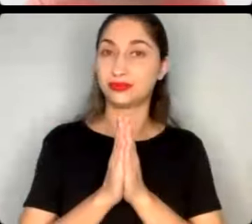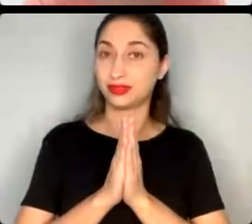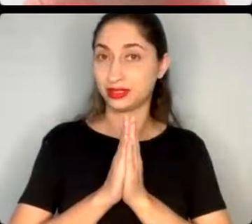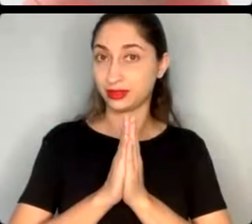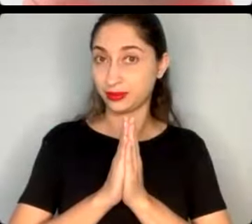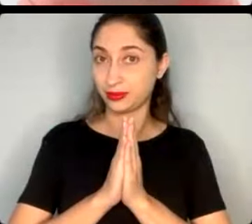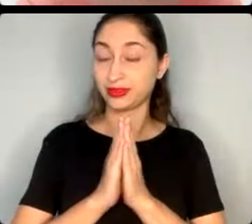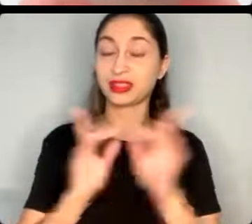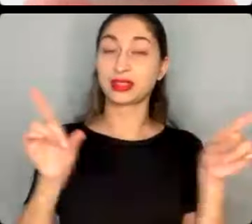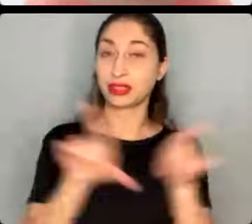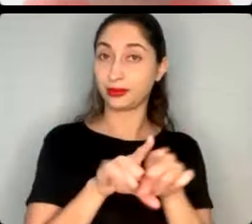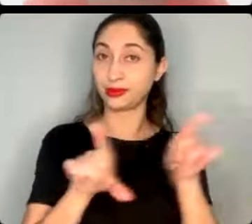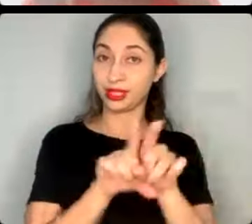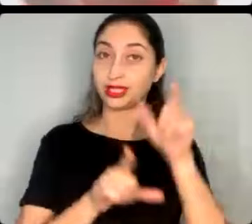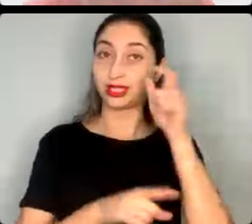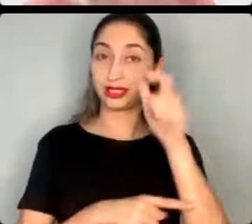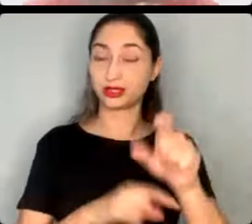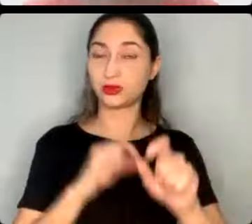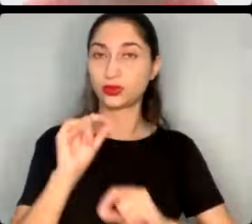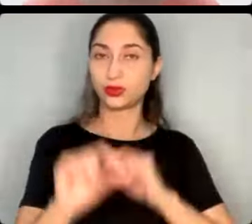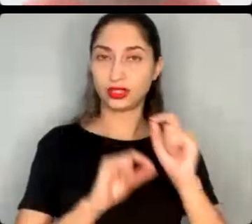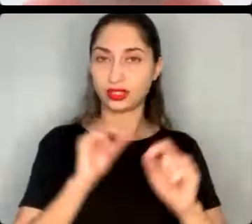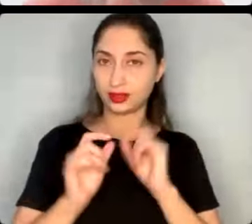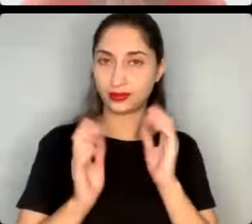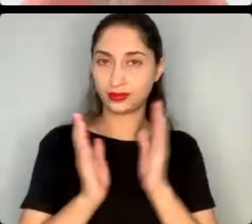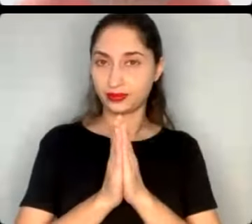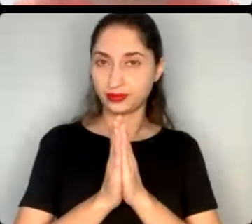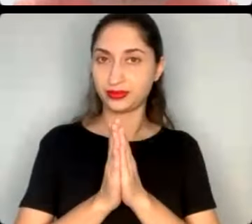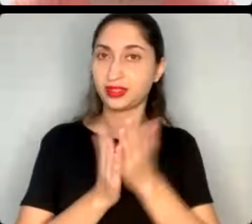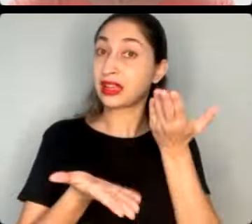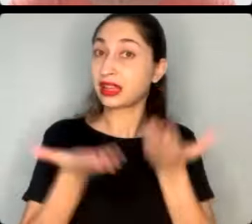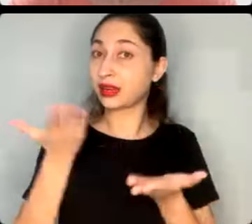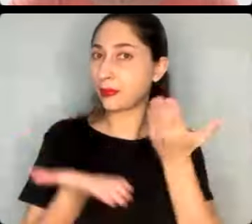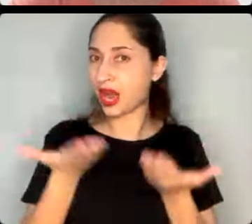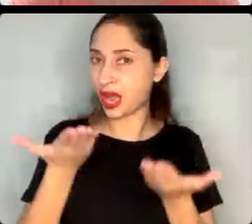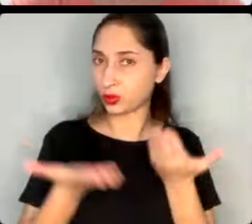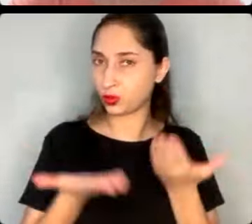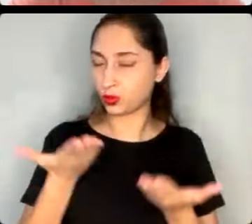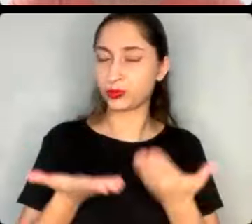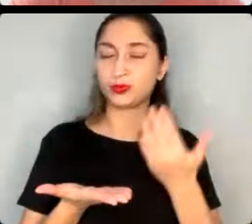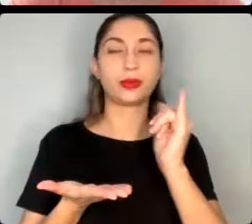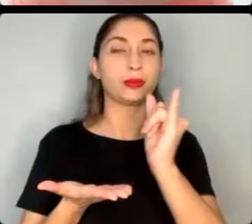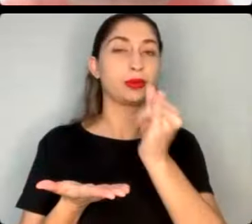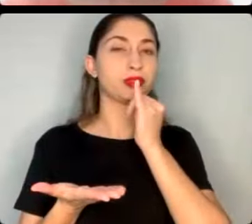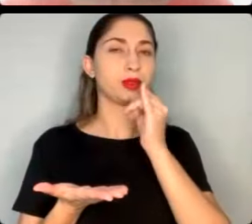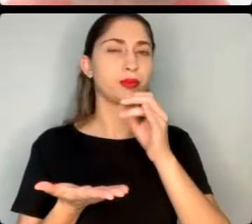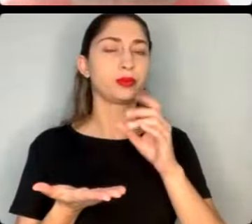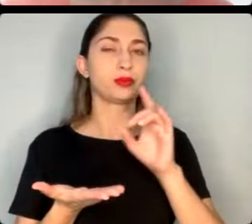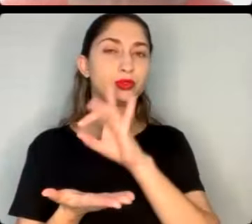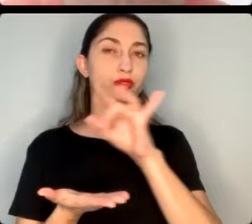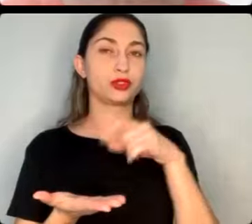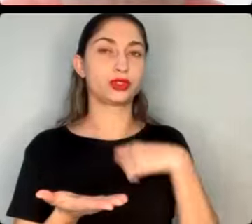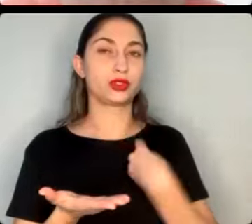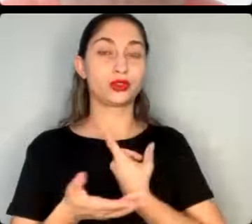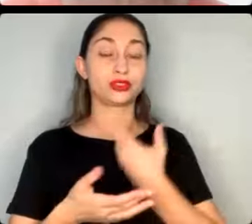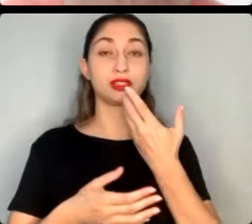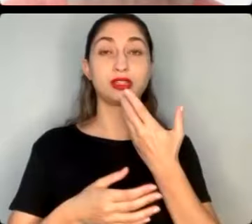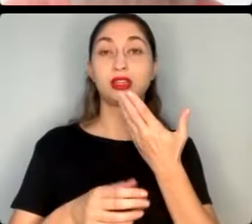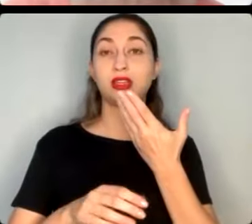muito interessante, um tipo equilibrado. Num dos nossos workshops, a gente